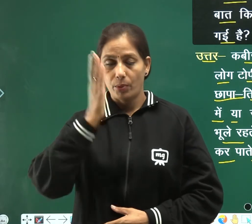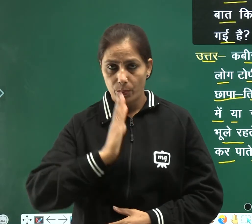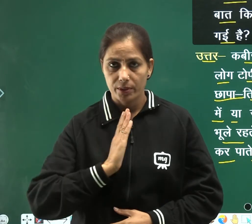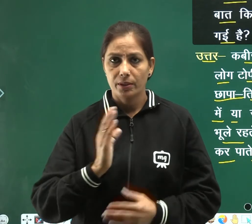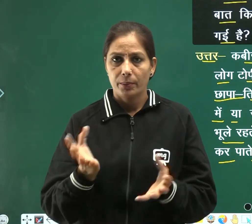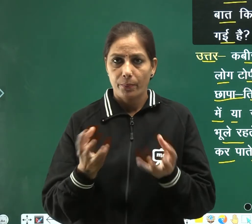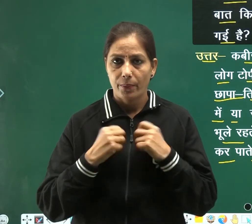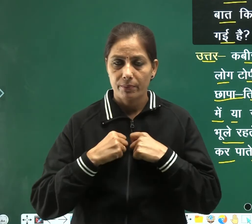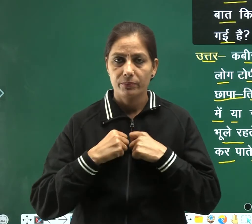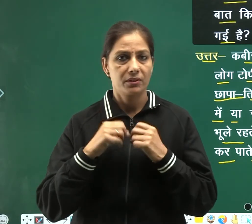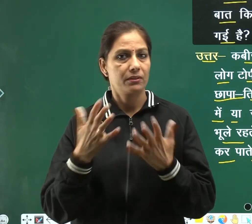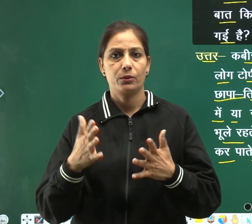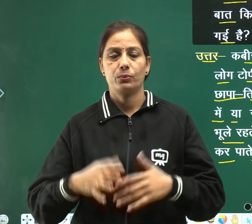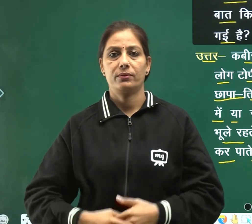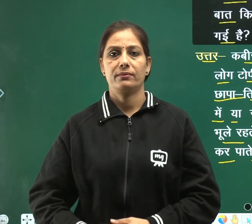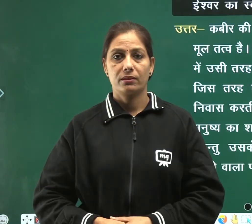होती।